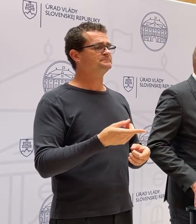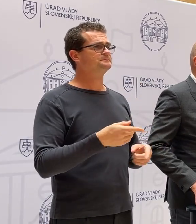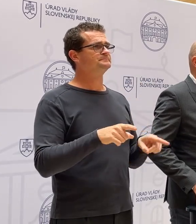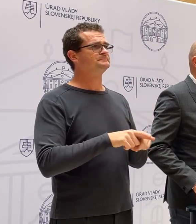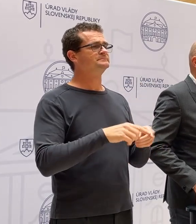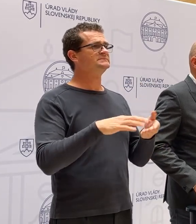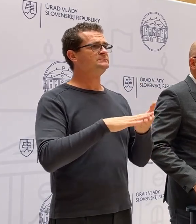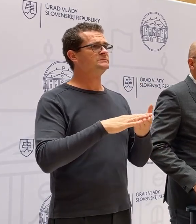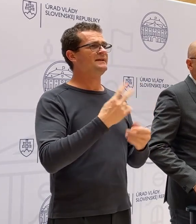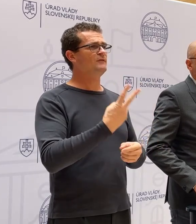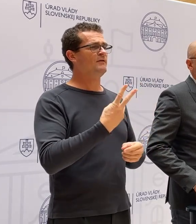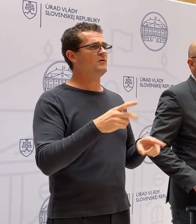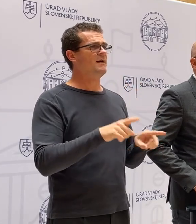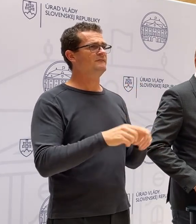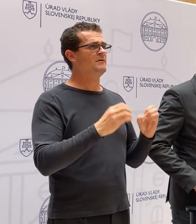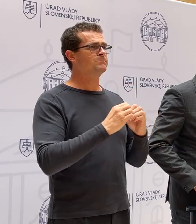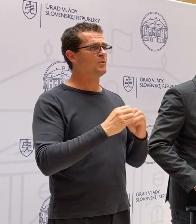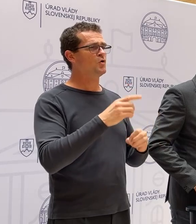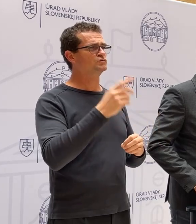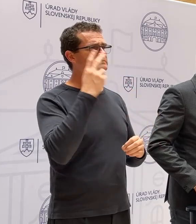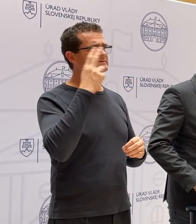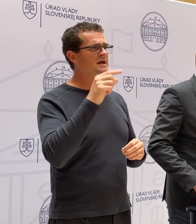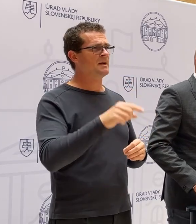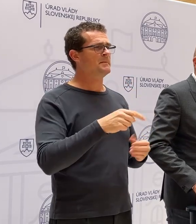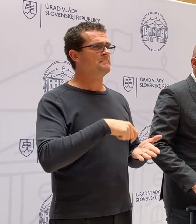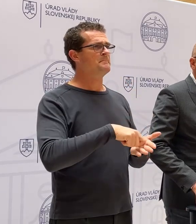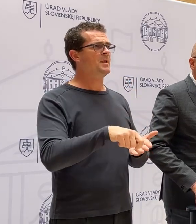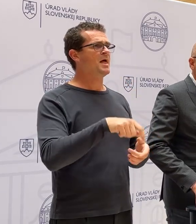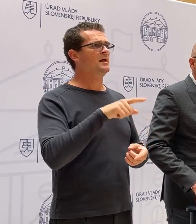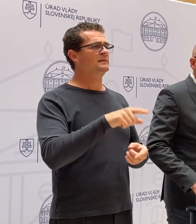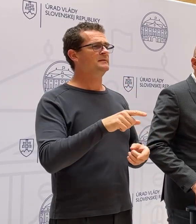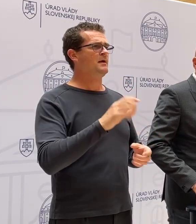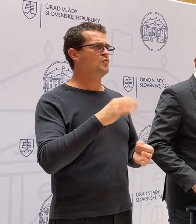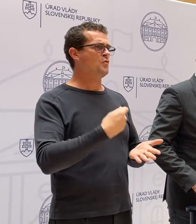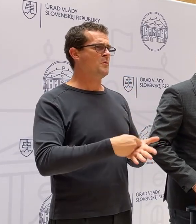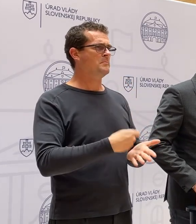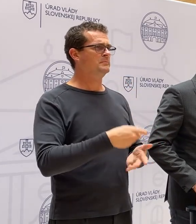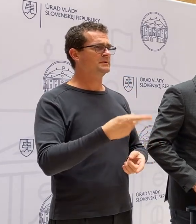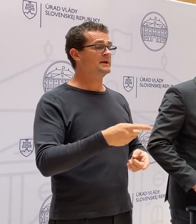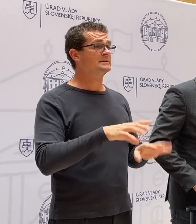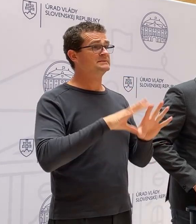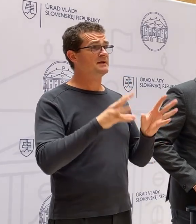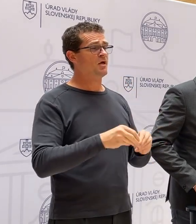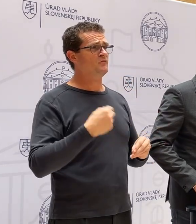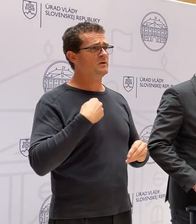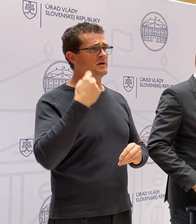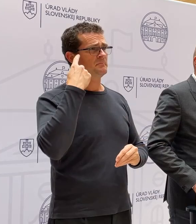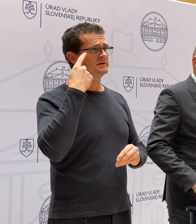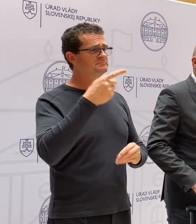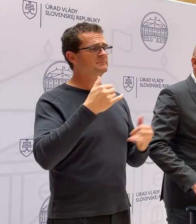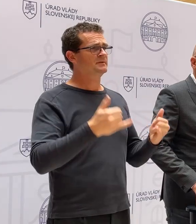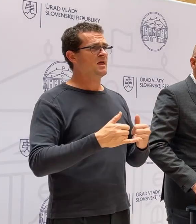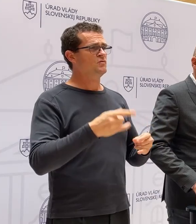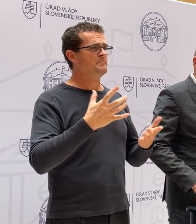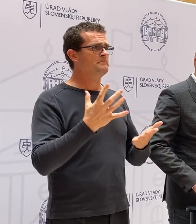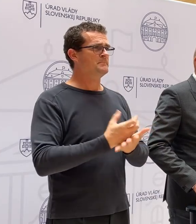ako spoločnosť Volvo, tak aj spoločnosť Bosch sú známe tým, že platia solidne. Celkovo si myslím, že naozaj